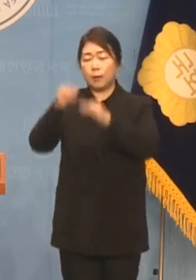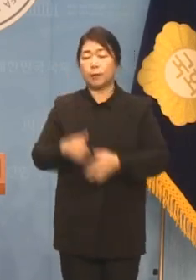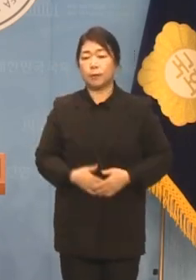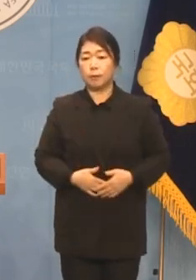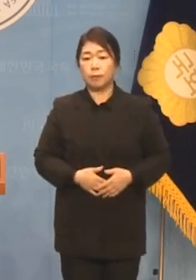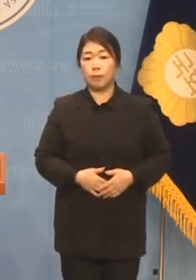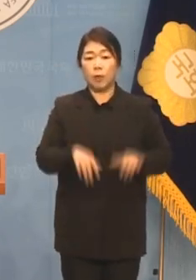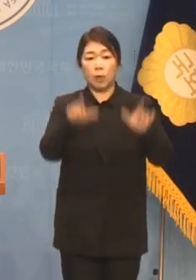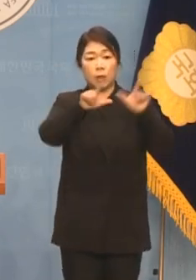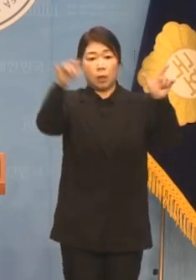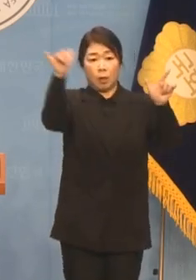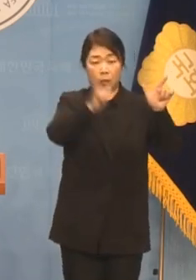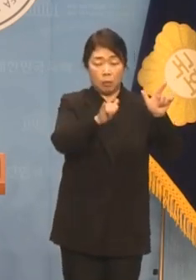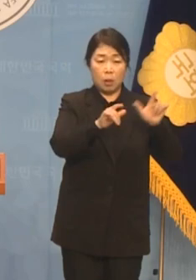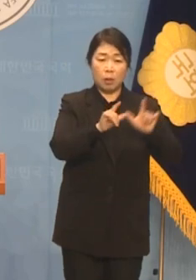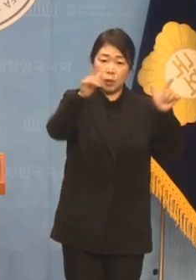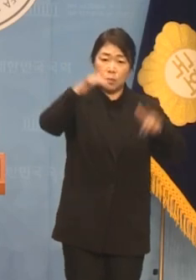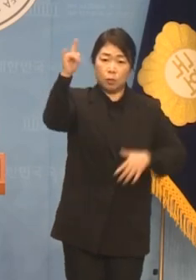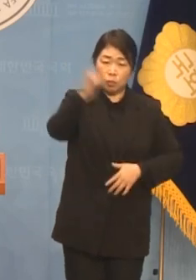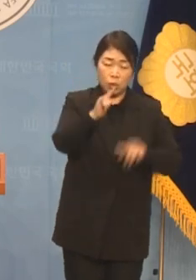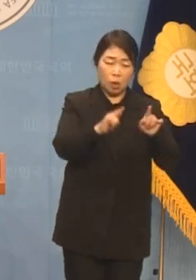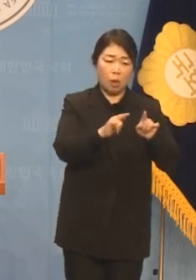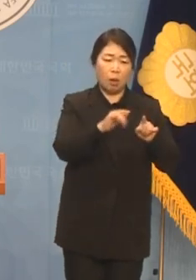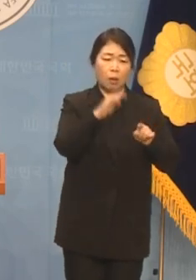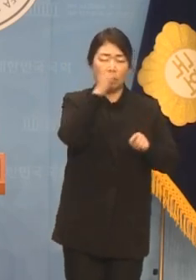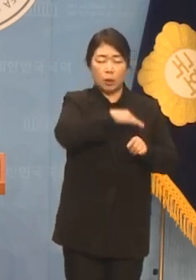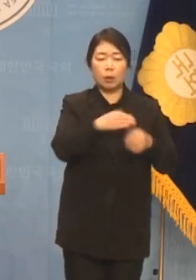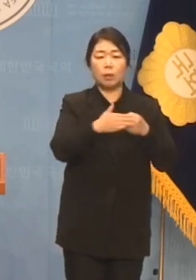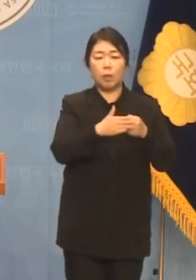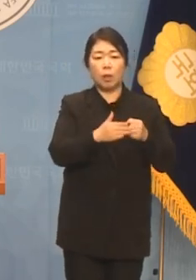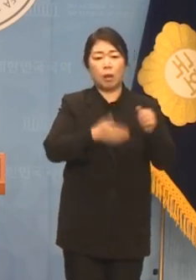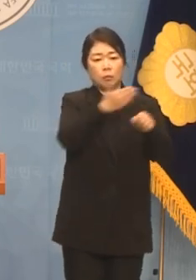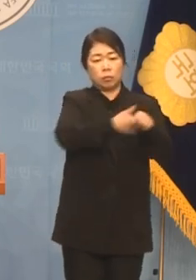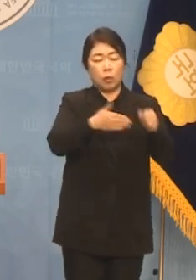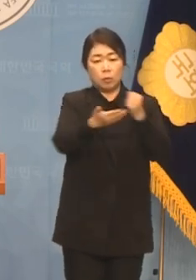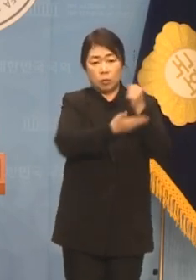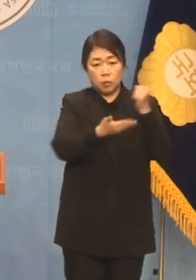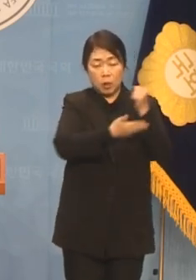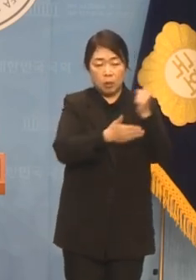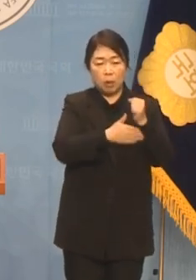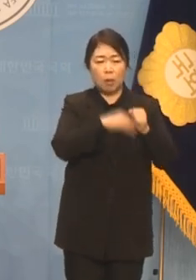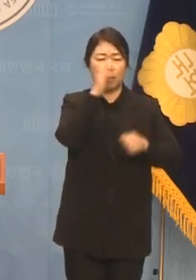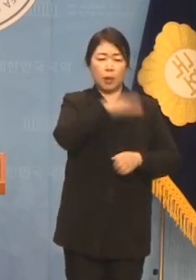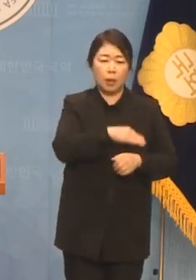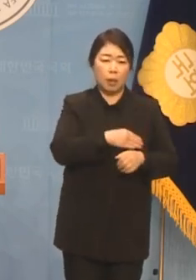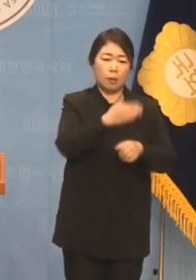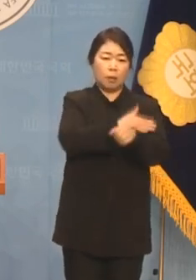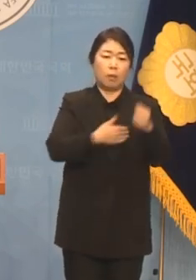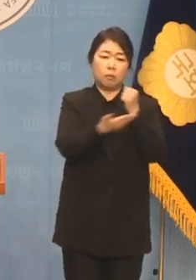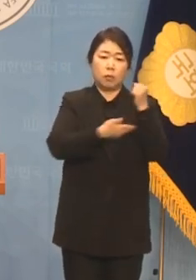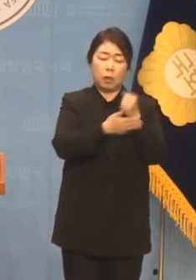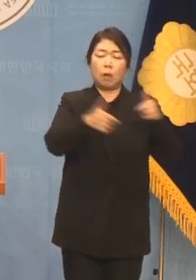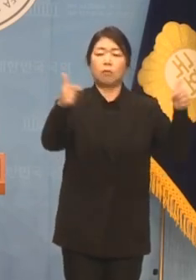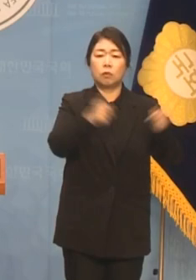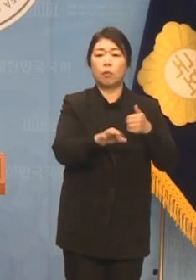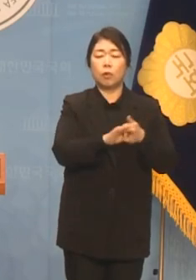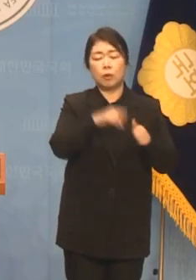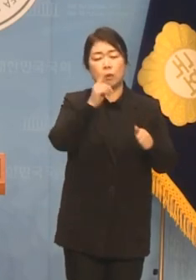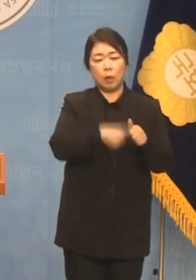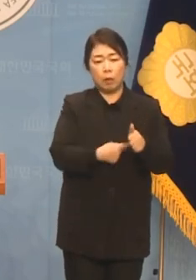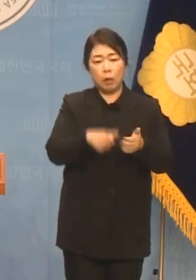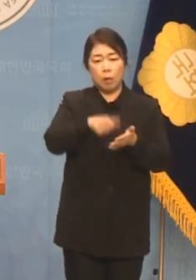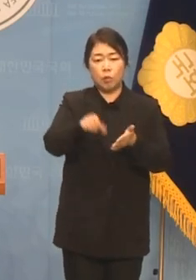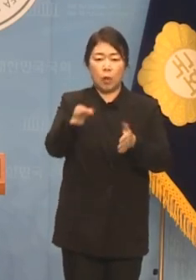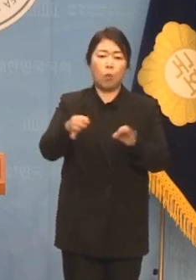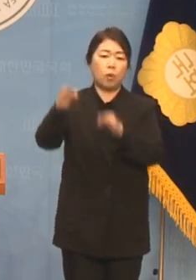농산물 작황의 불황 세계적인 에너지 가격 인상에 따라 물가는 이미 올라 있습니다 대다수